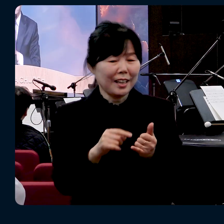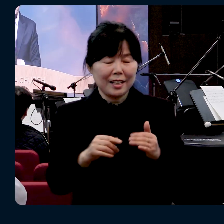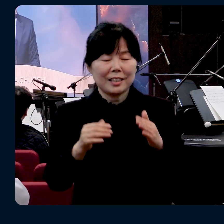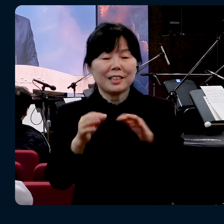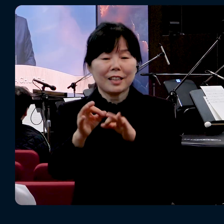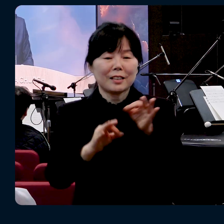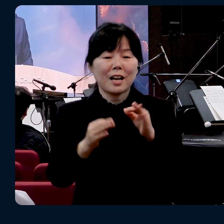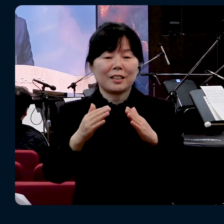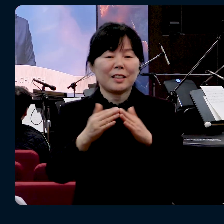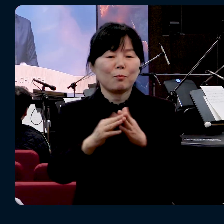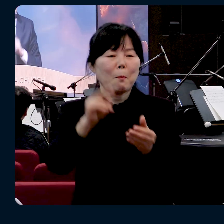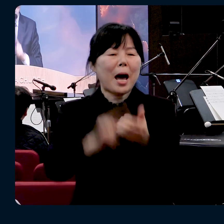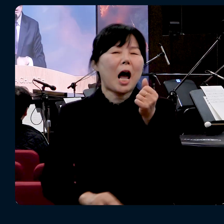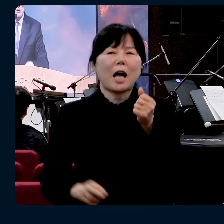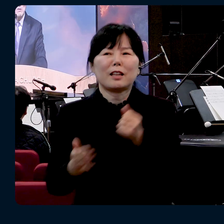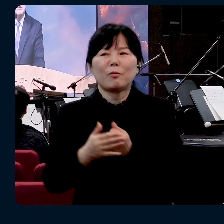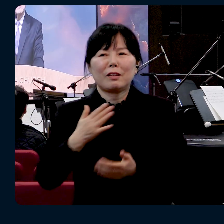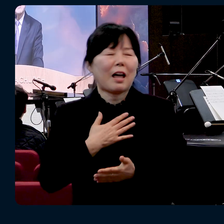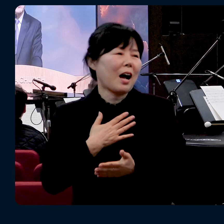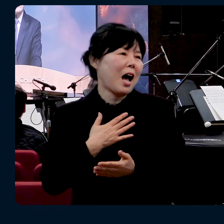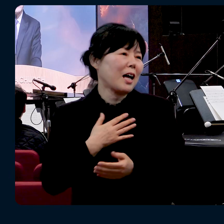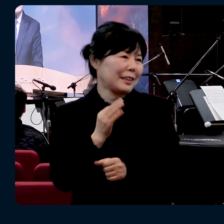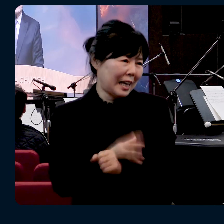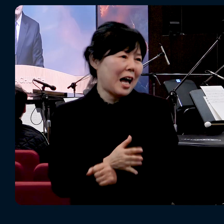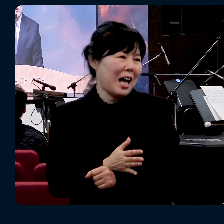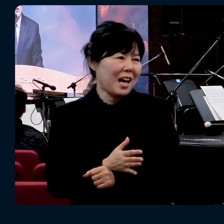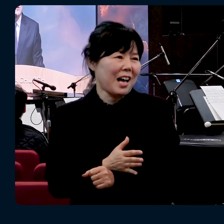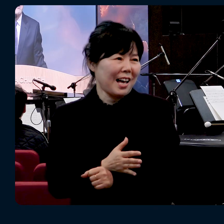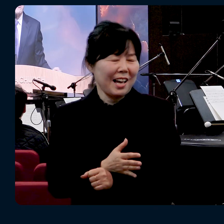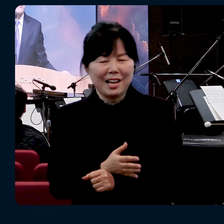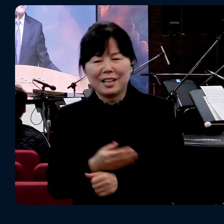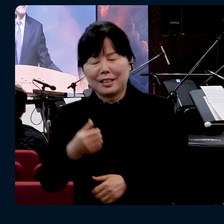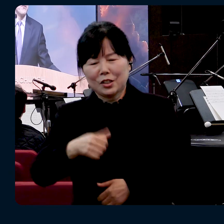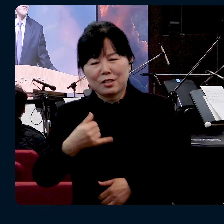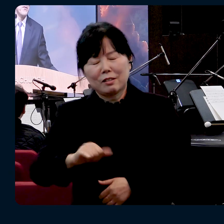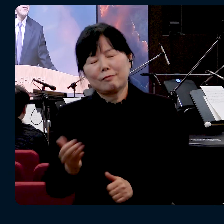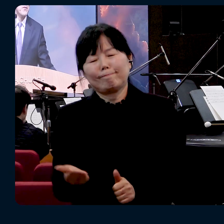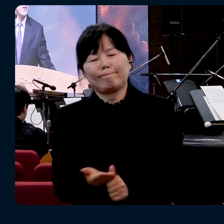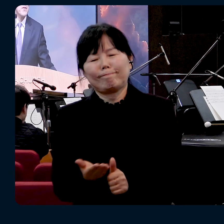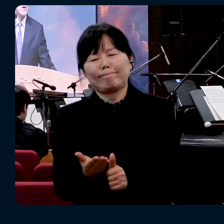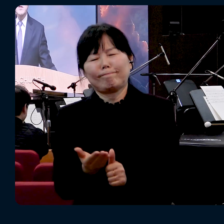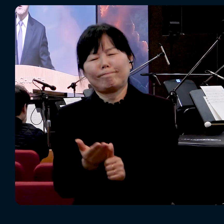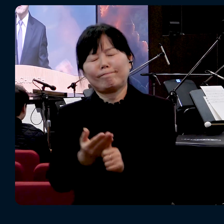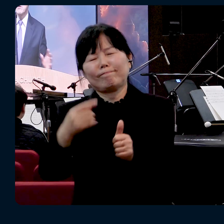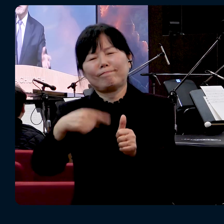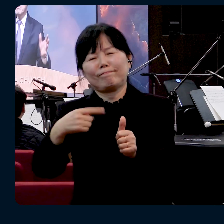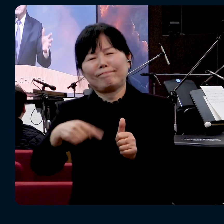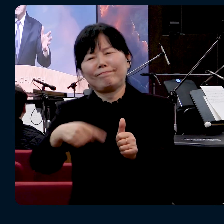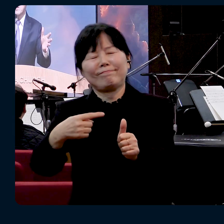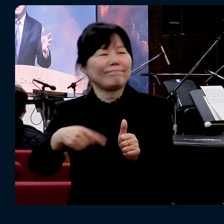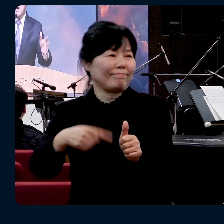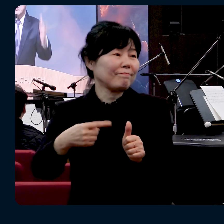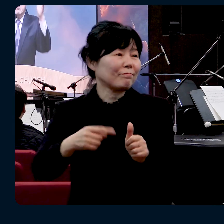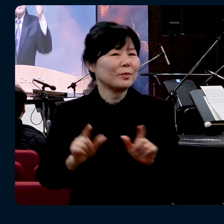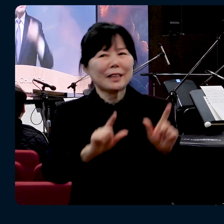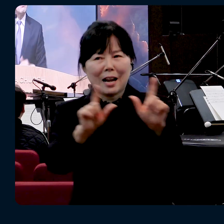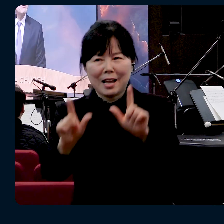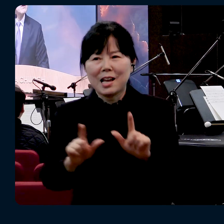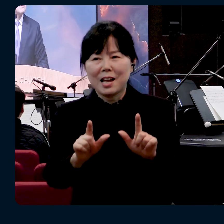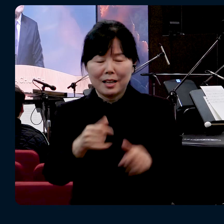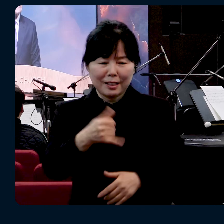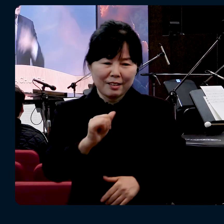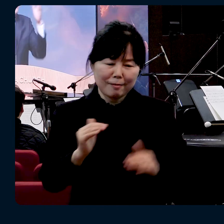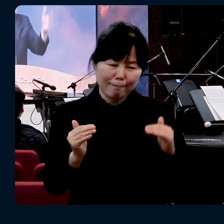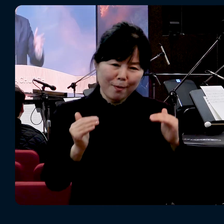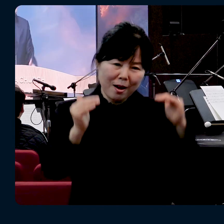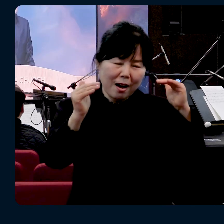한다고 해서 그 가게도 인수하고, 그러면서 자녀들을 교육시켰다고. 그 자녀들을